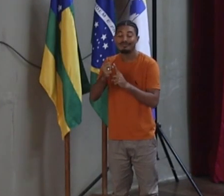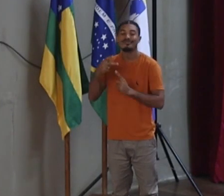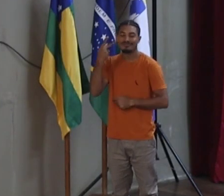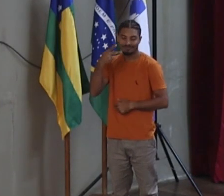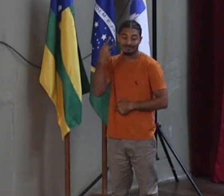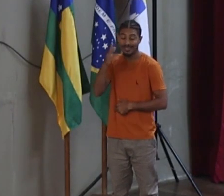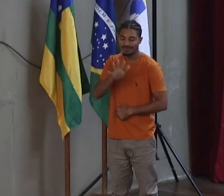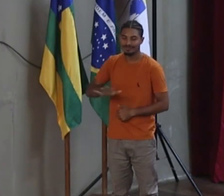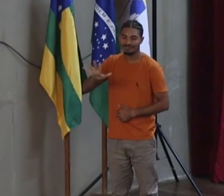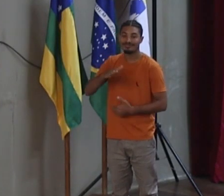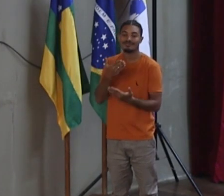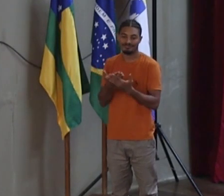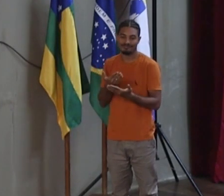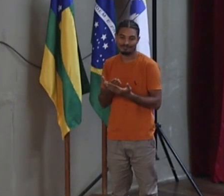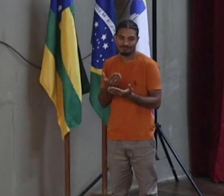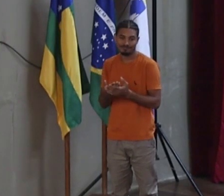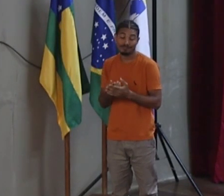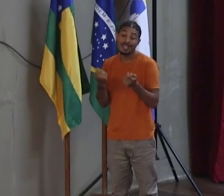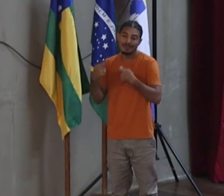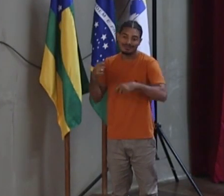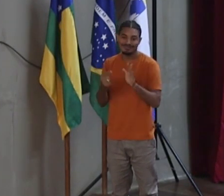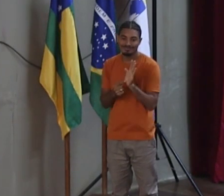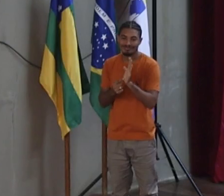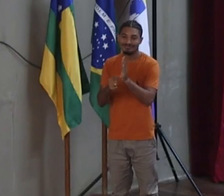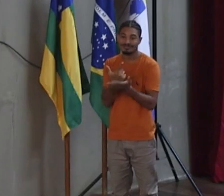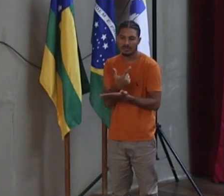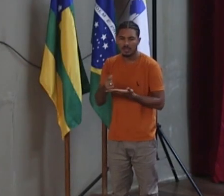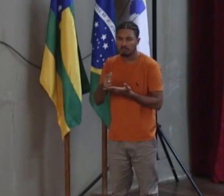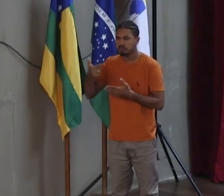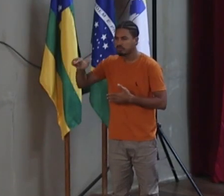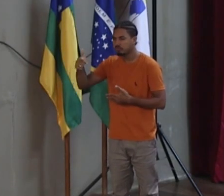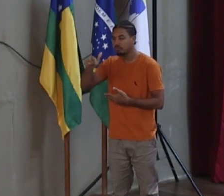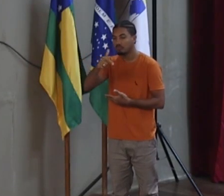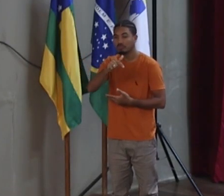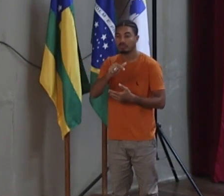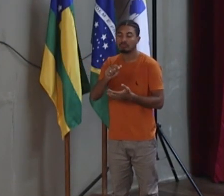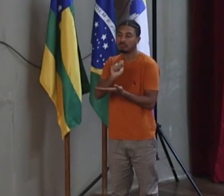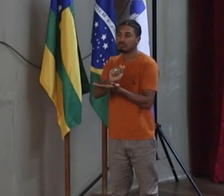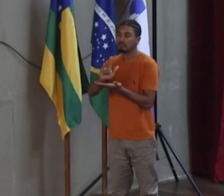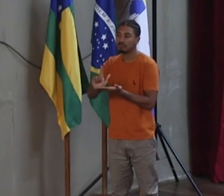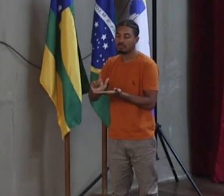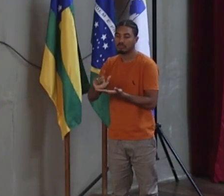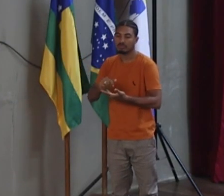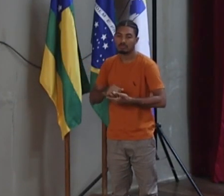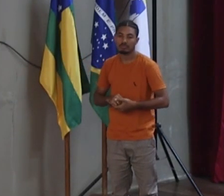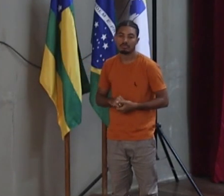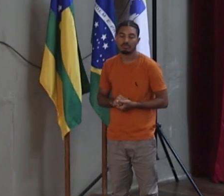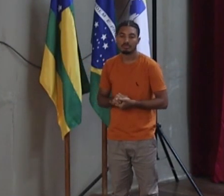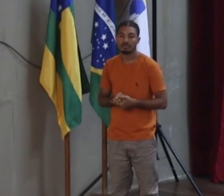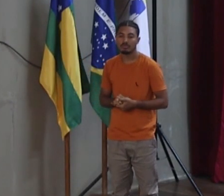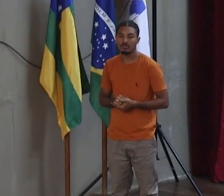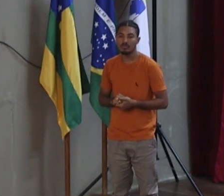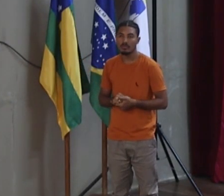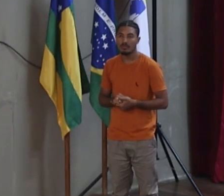cena acadêmica. Então, tínhamos que apresentar essa LAB para outras associações, né?